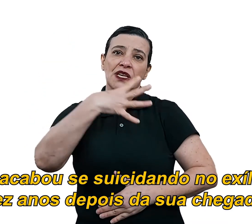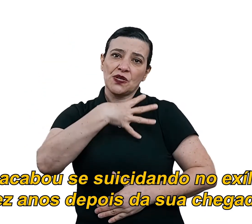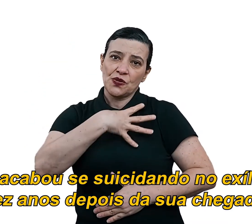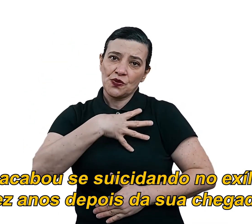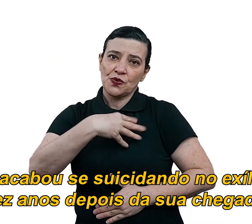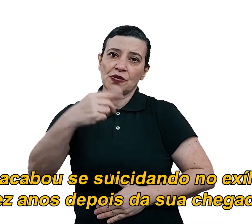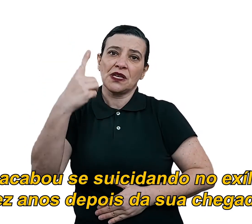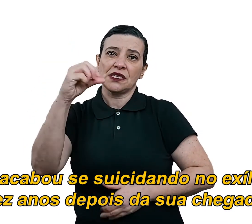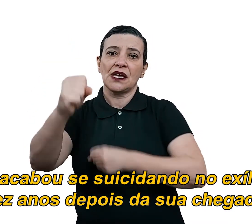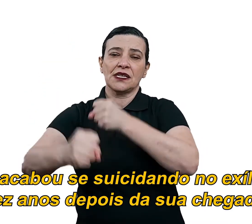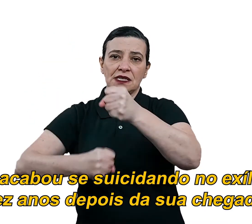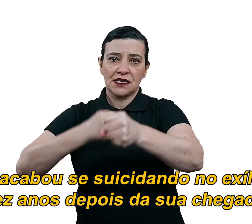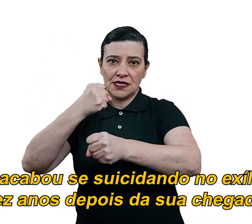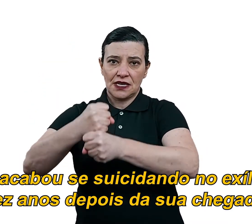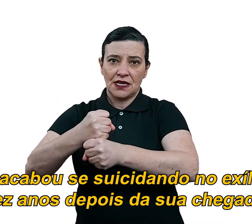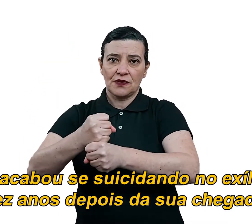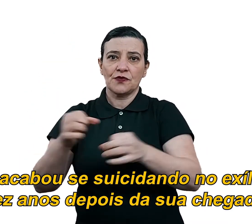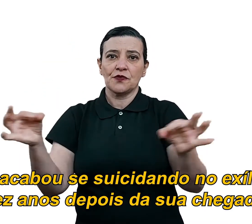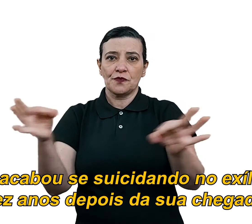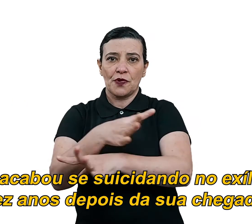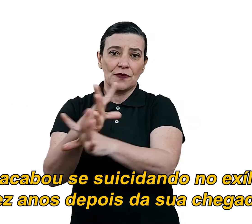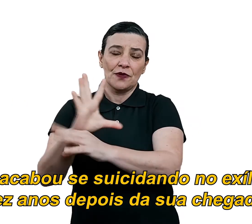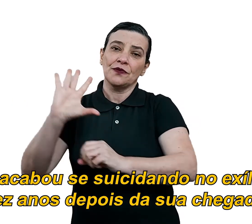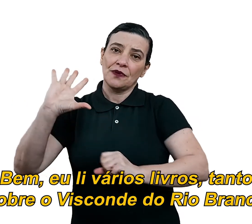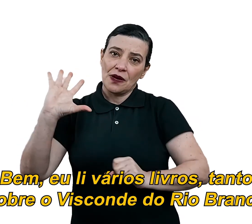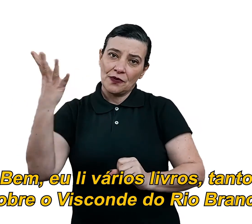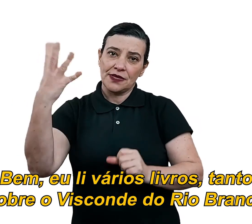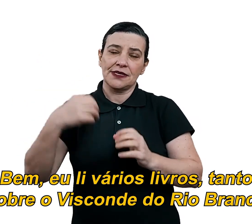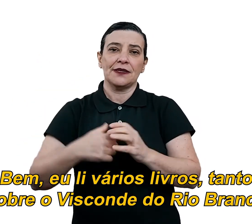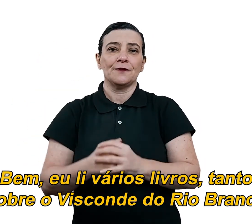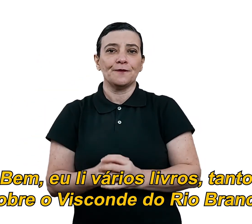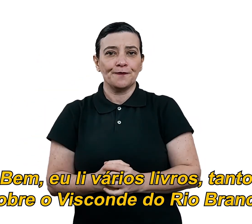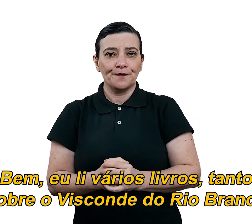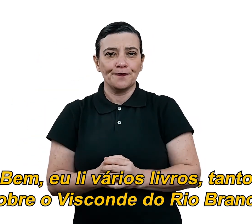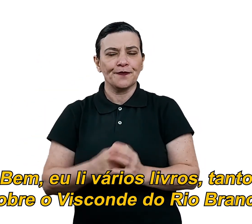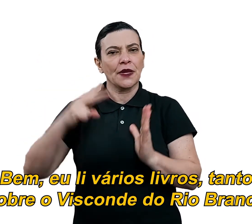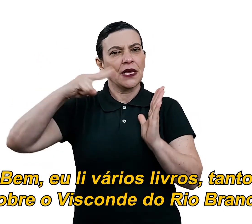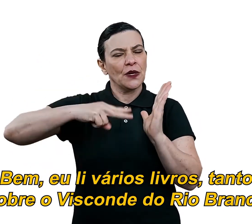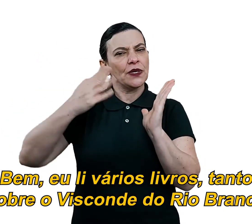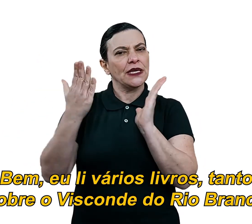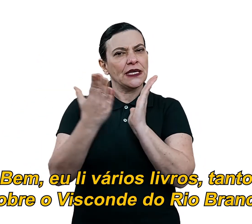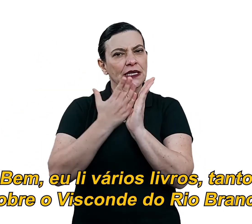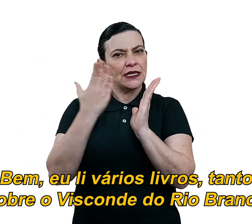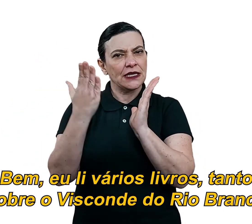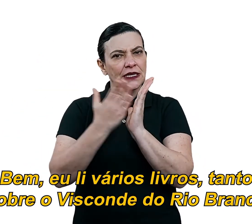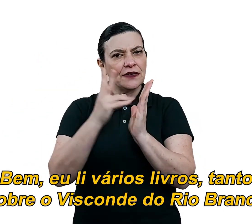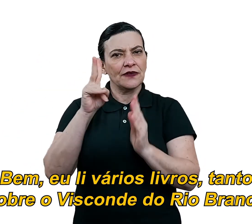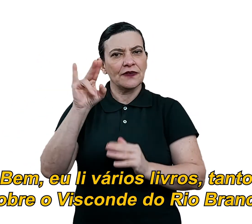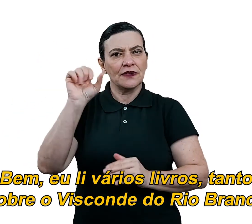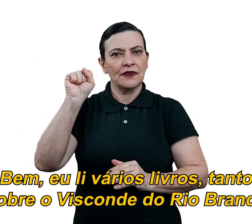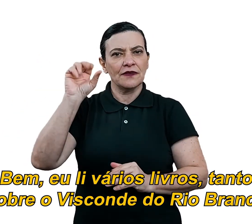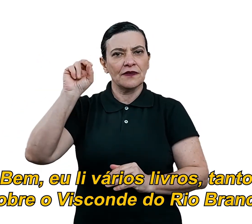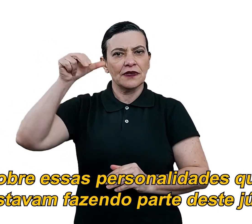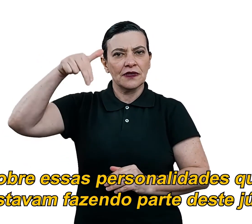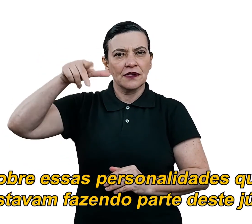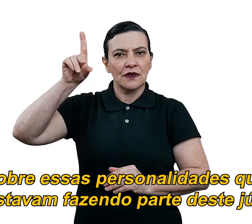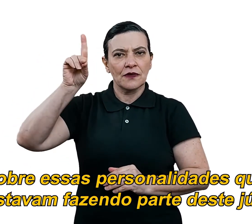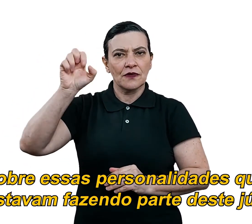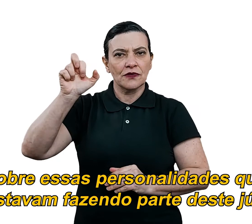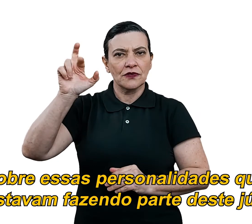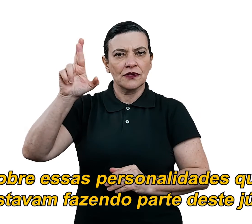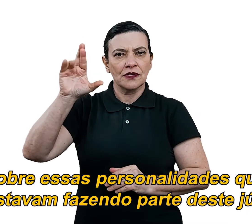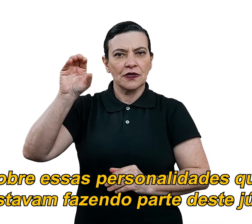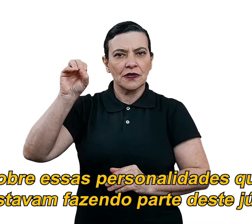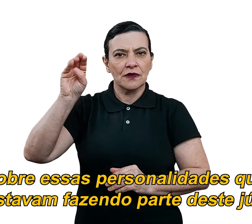se suicidando no exílio 10 anos depois da sua chegada. Bem, eu li vários livros, tanto sobre o Visconde do Rio Branco, enfim, sobre